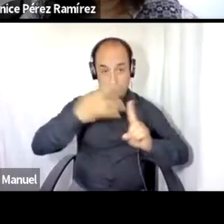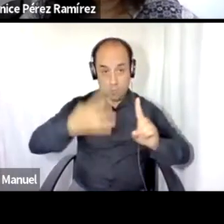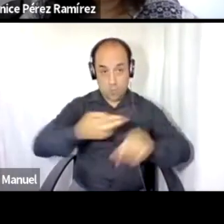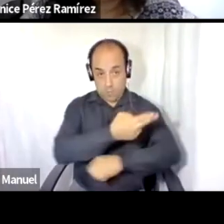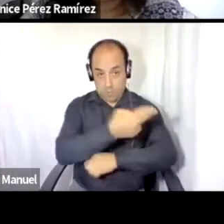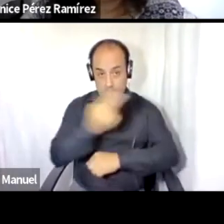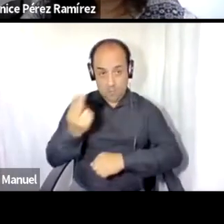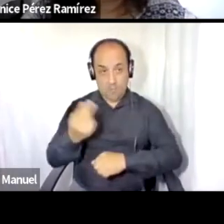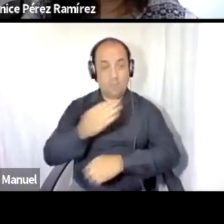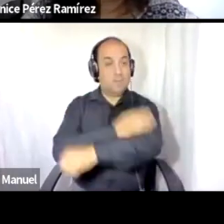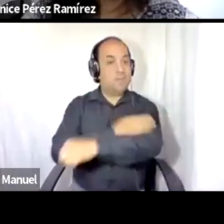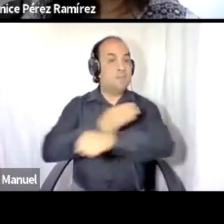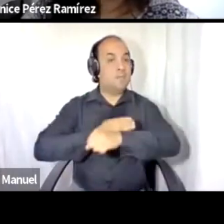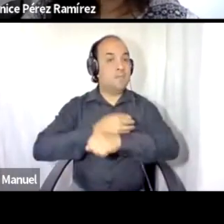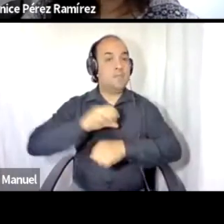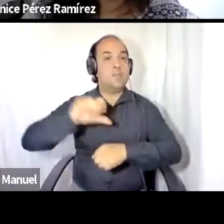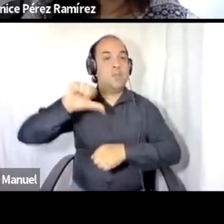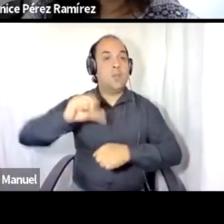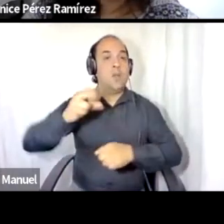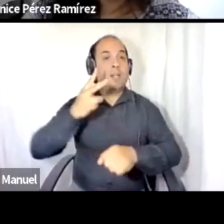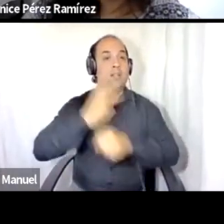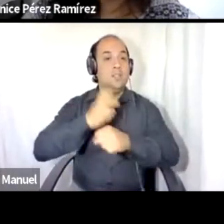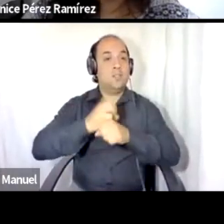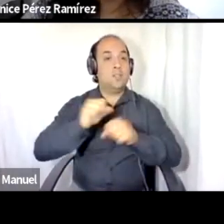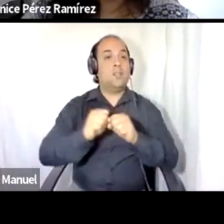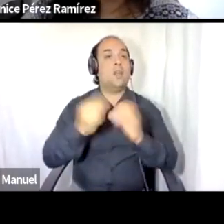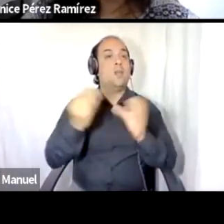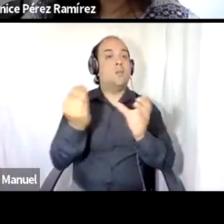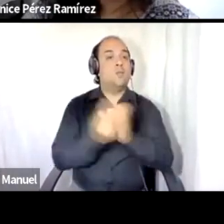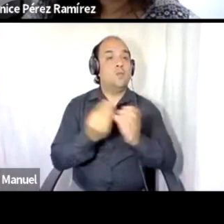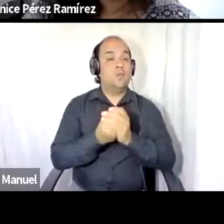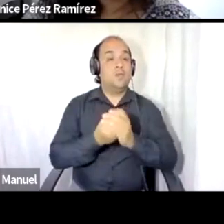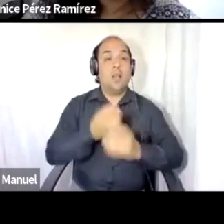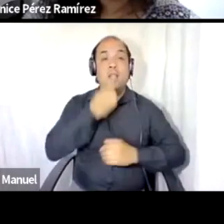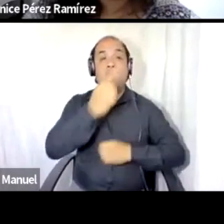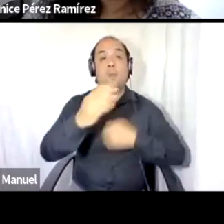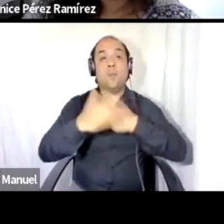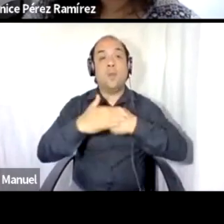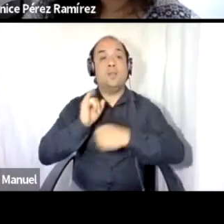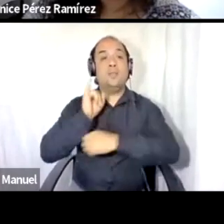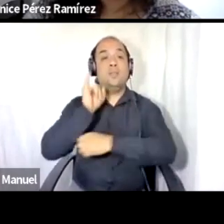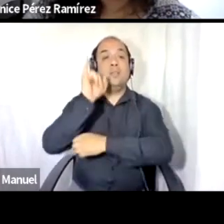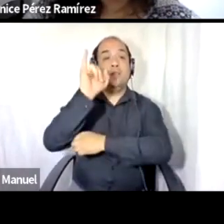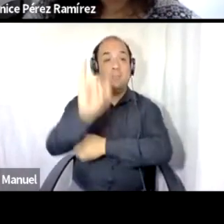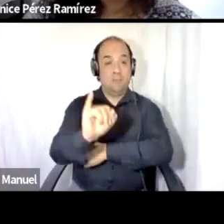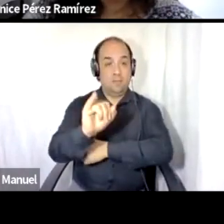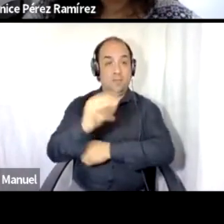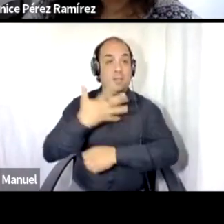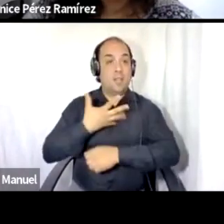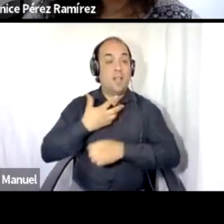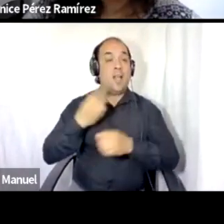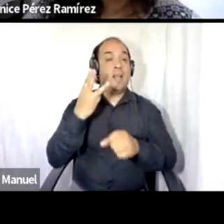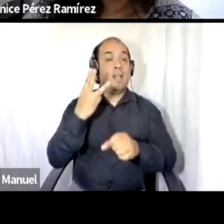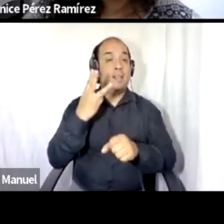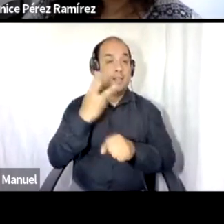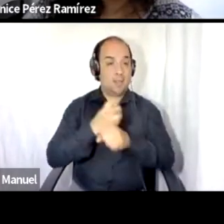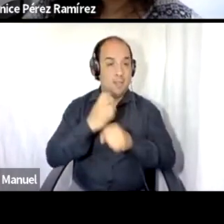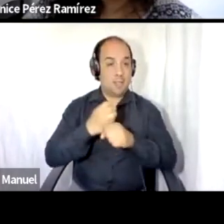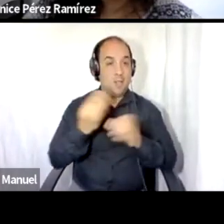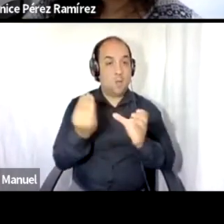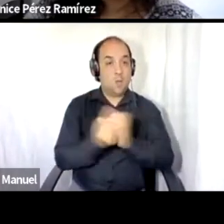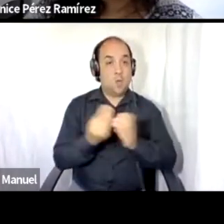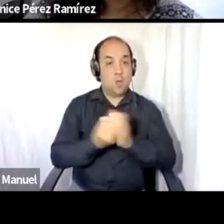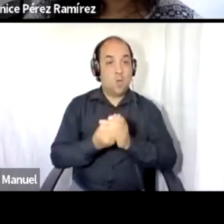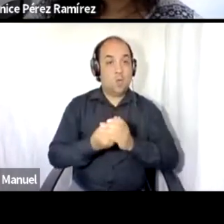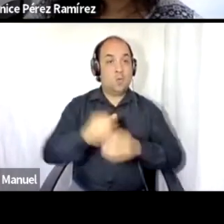por acompañarnos en esta segunda sesión. Les reitero que el próximo jueves tendremos la tercera sesión de este seminario, en